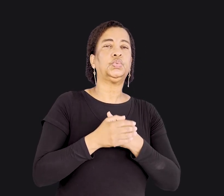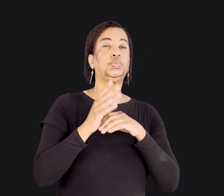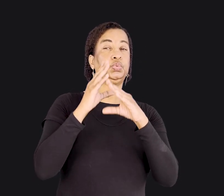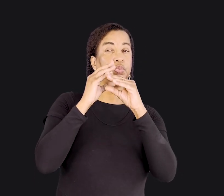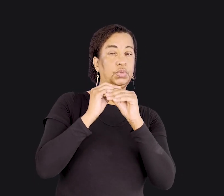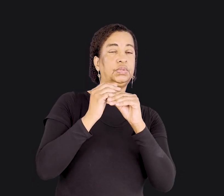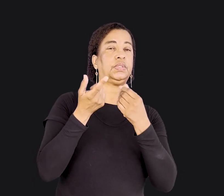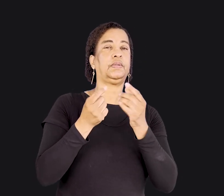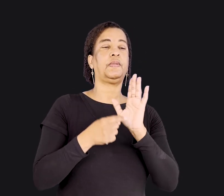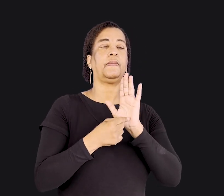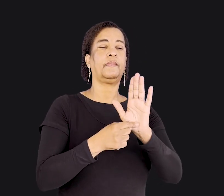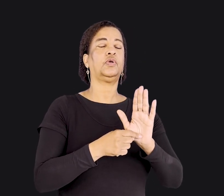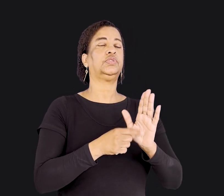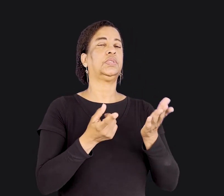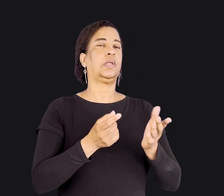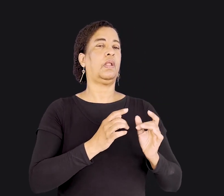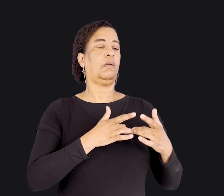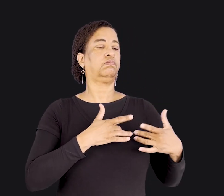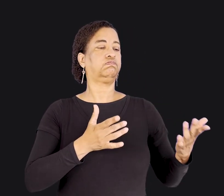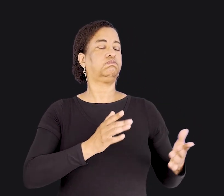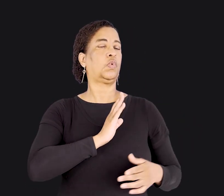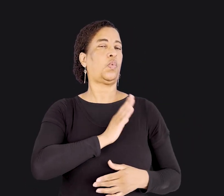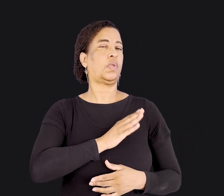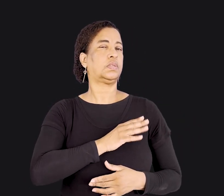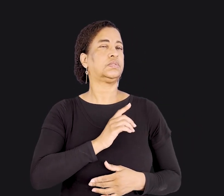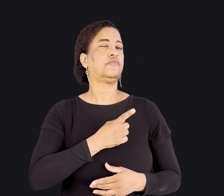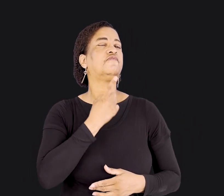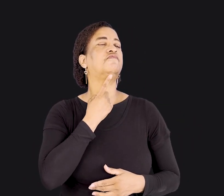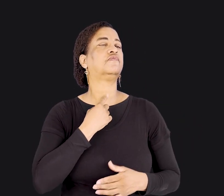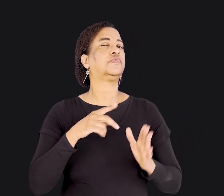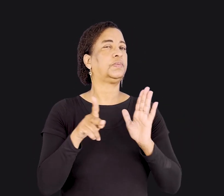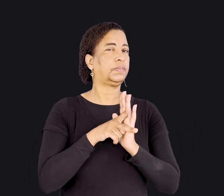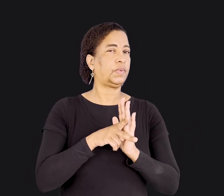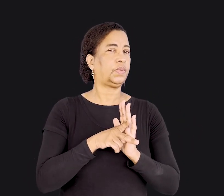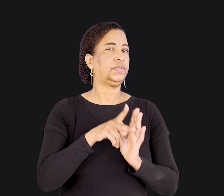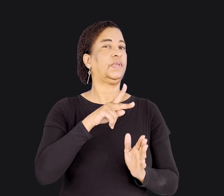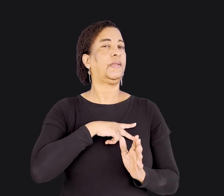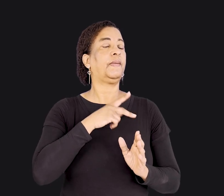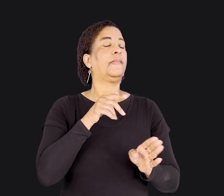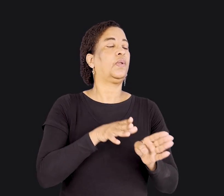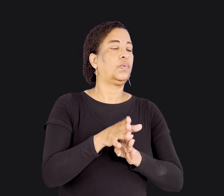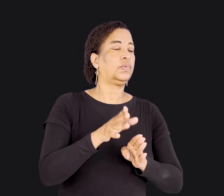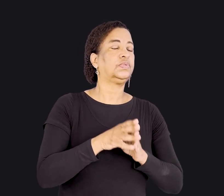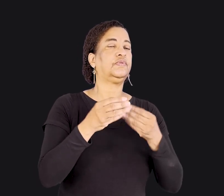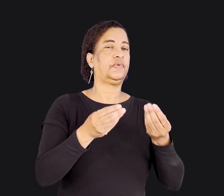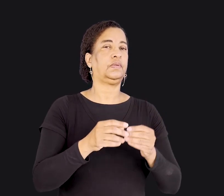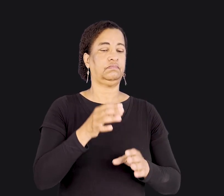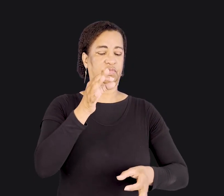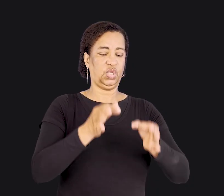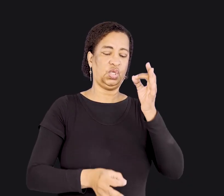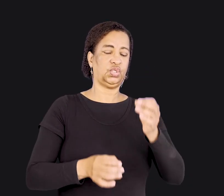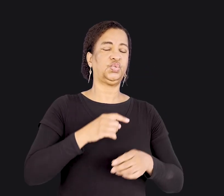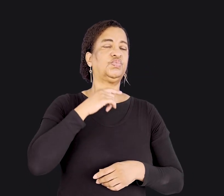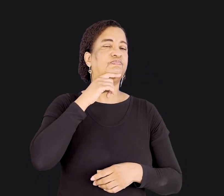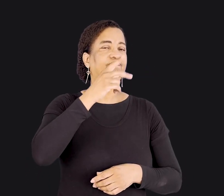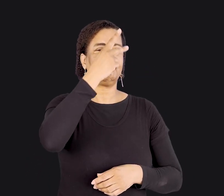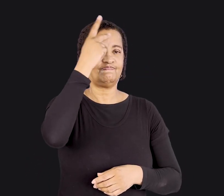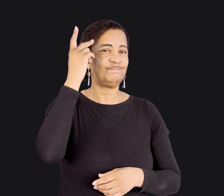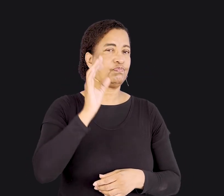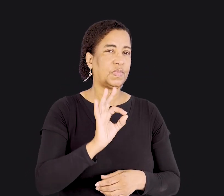as intenções dos corações. Mas até lá, Paulo dá um conselho. não julguem ninguém. Sabe, é